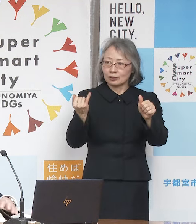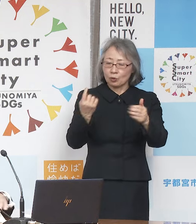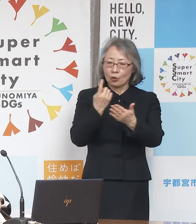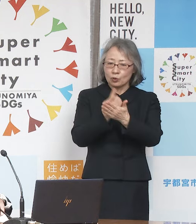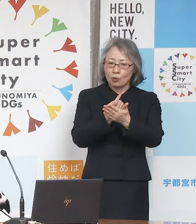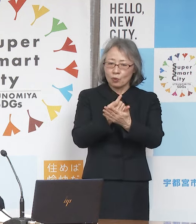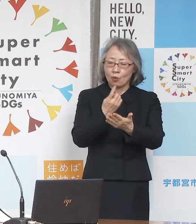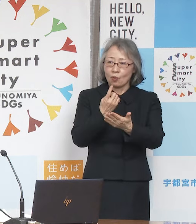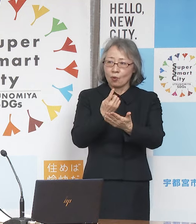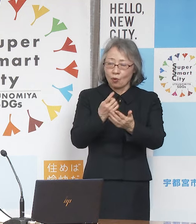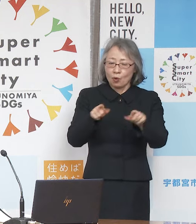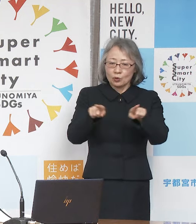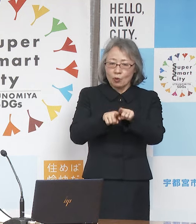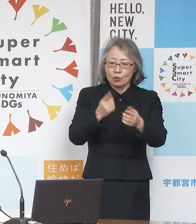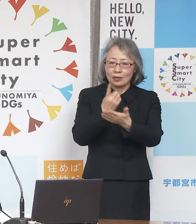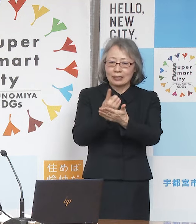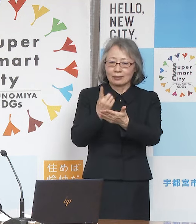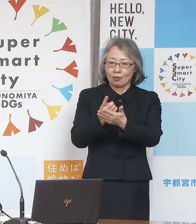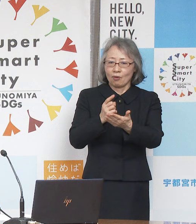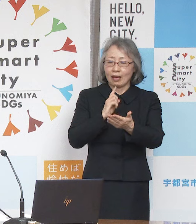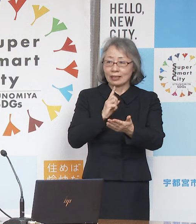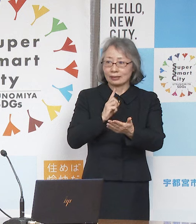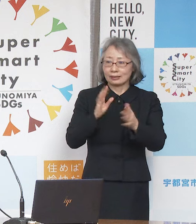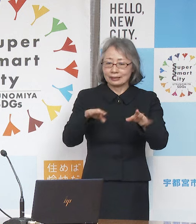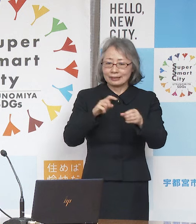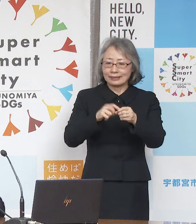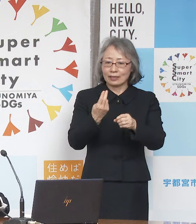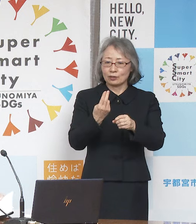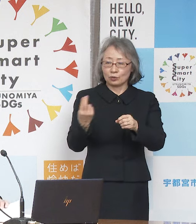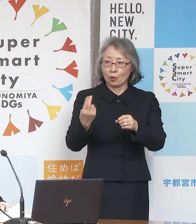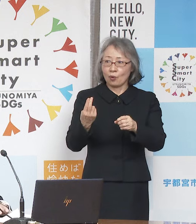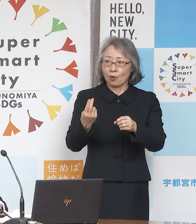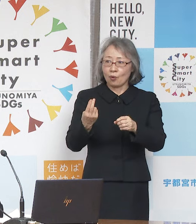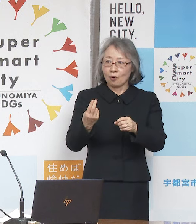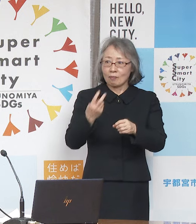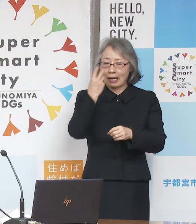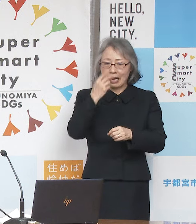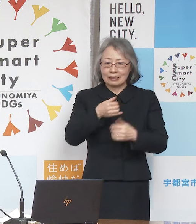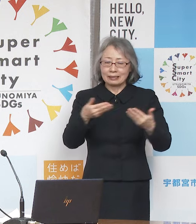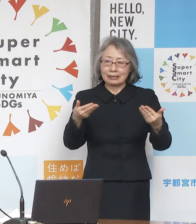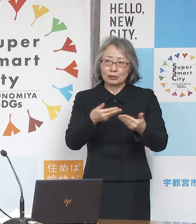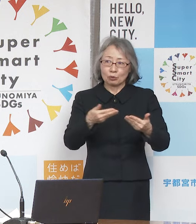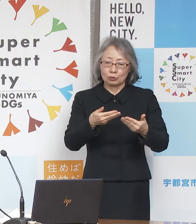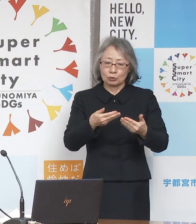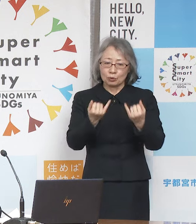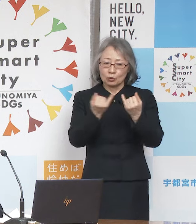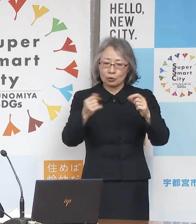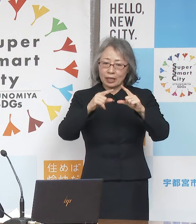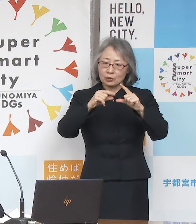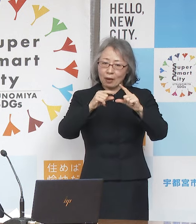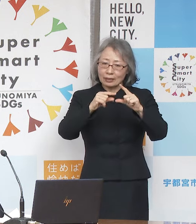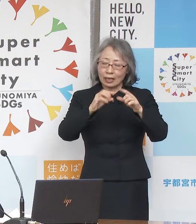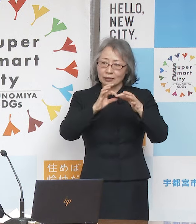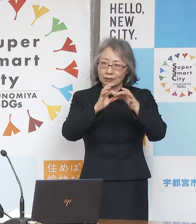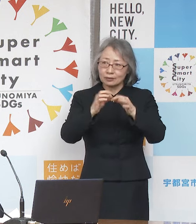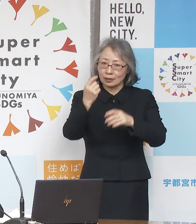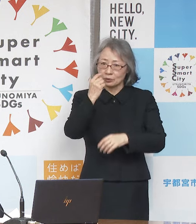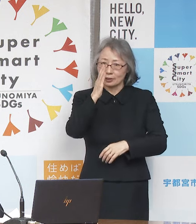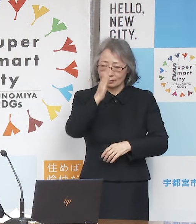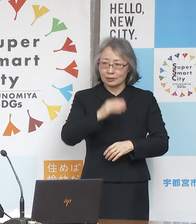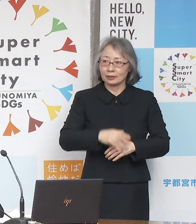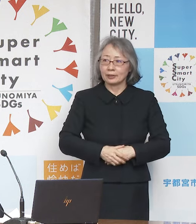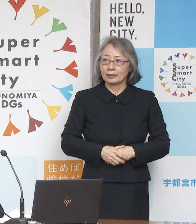いう話題があったと思うんですけれどもま新年度ま管理職に占める土性の割合についてま伺えればと思う